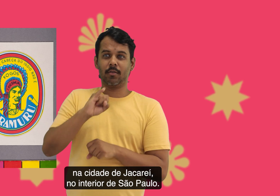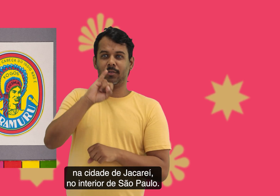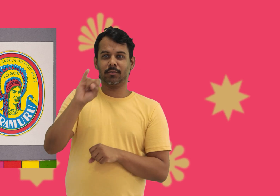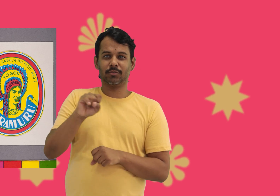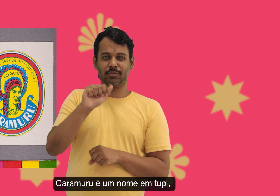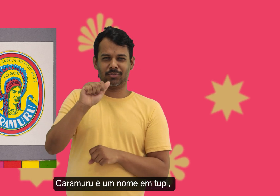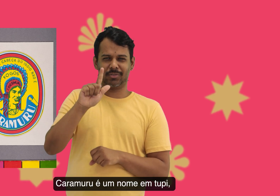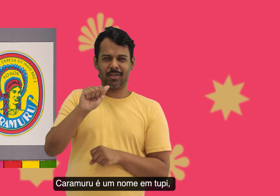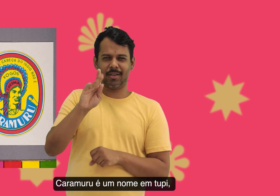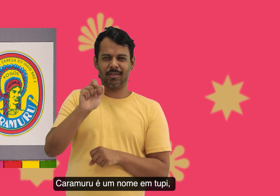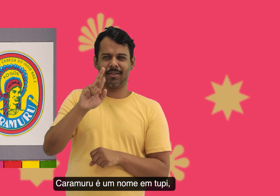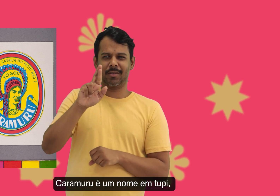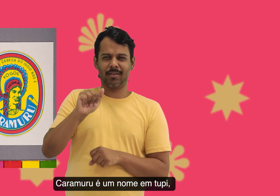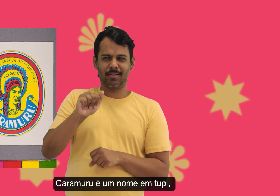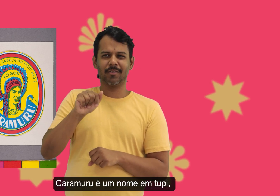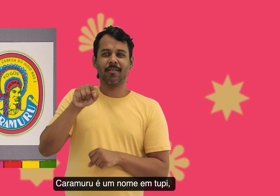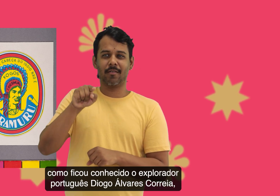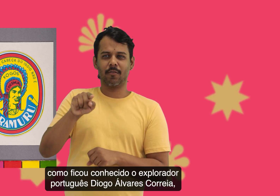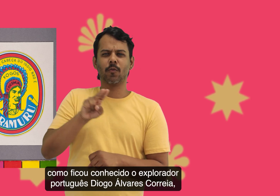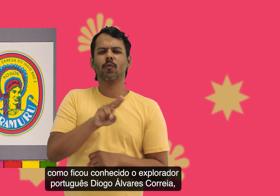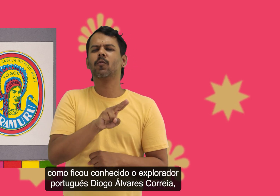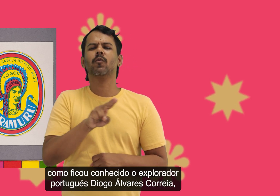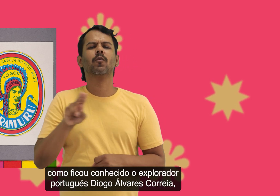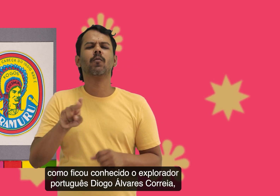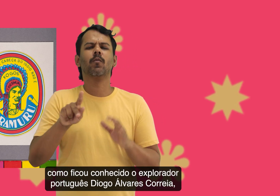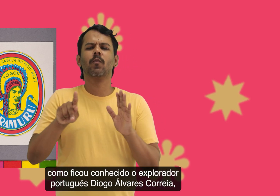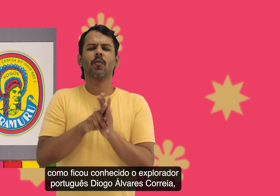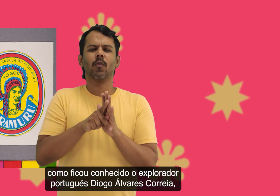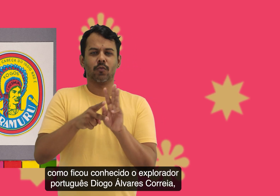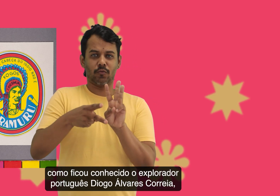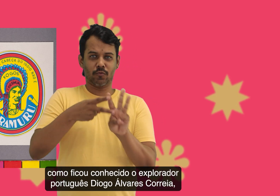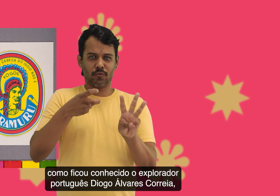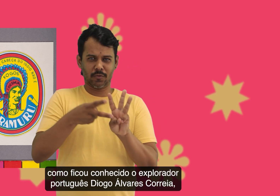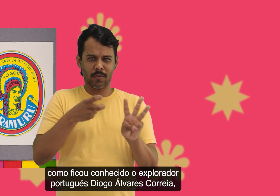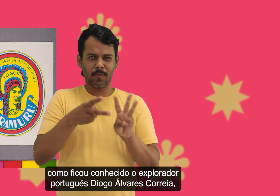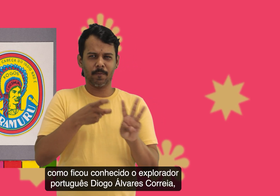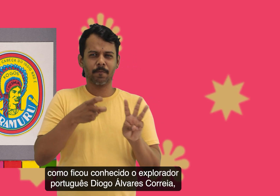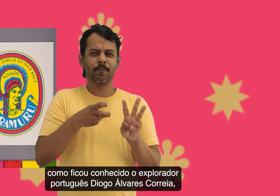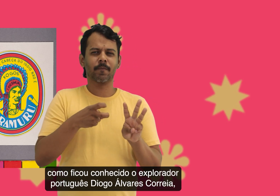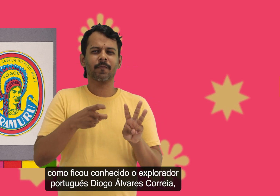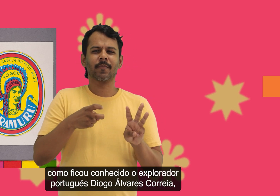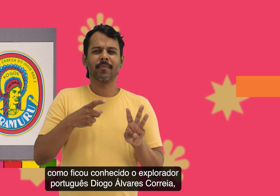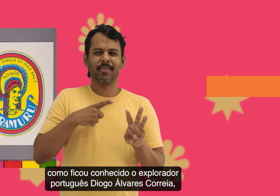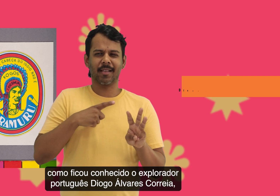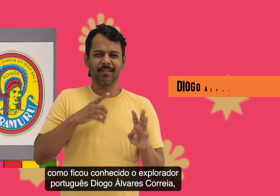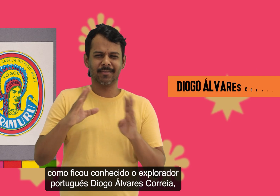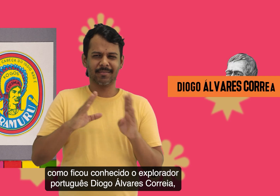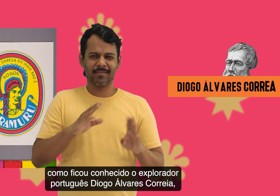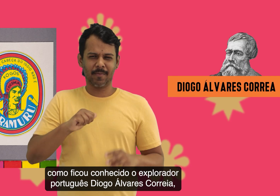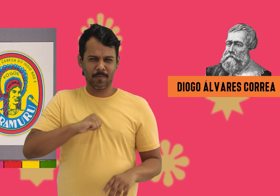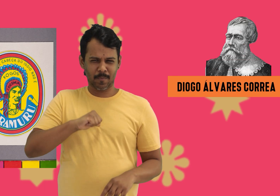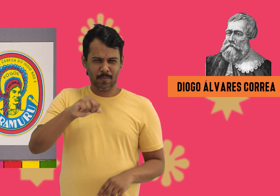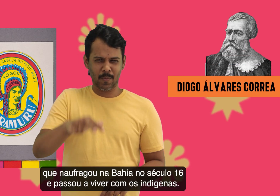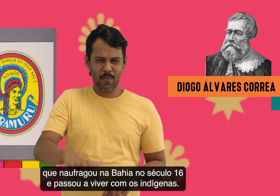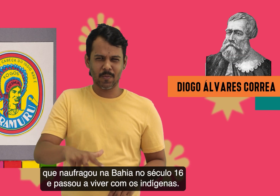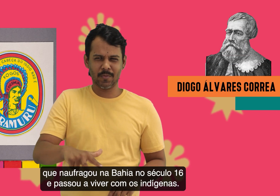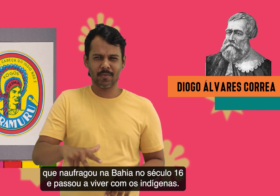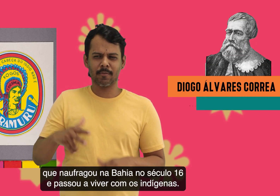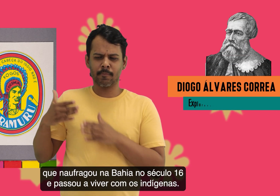Paulo. Caramuru é um nome em tupi, como ficou conhecido o explorador português Diogo Álvares Correia, que naufragou